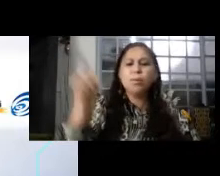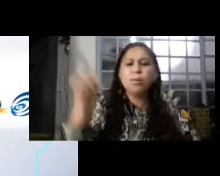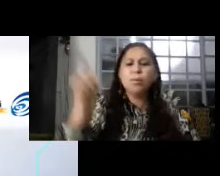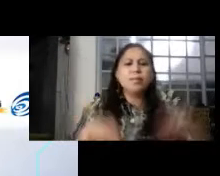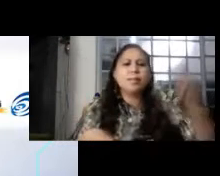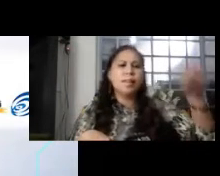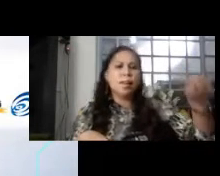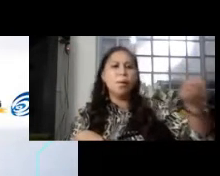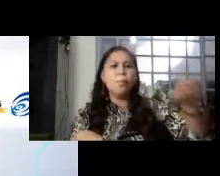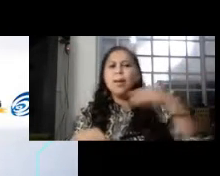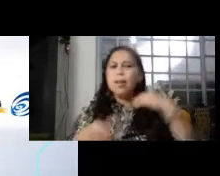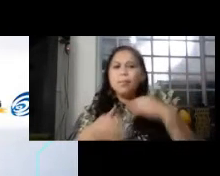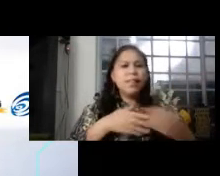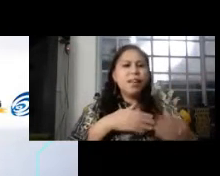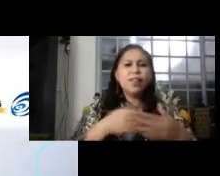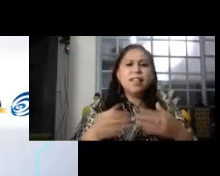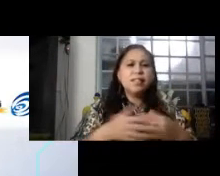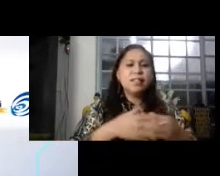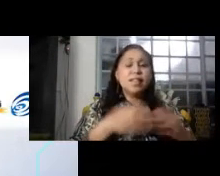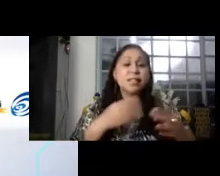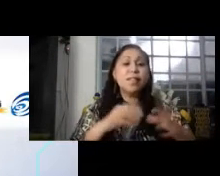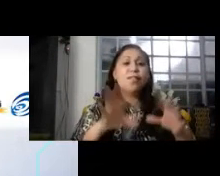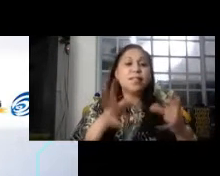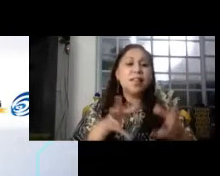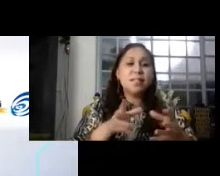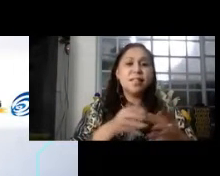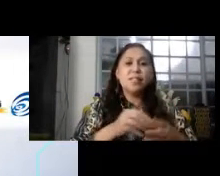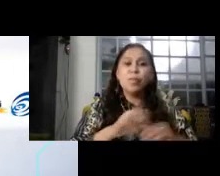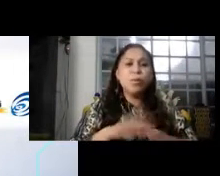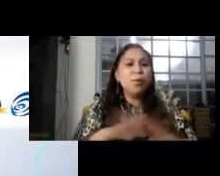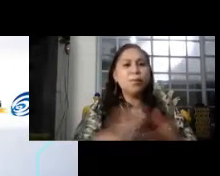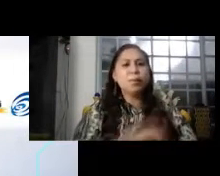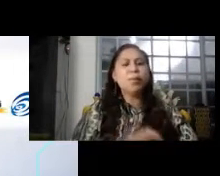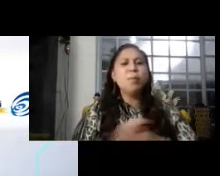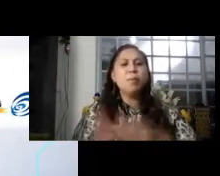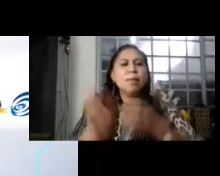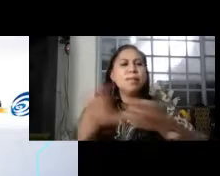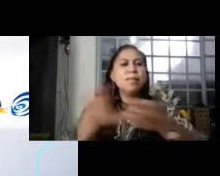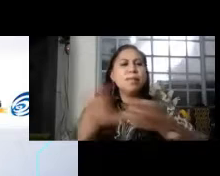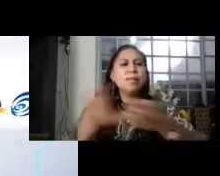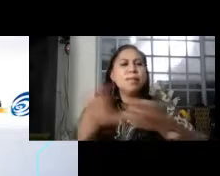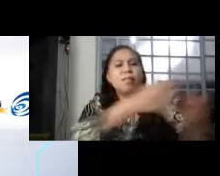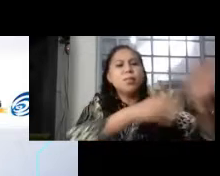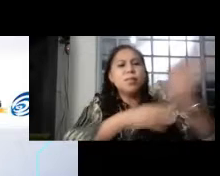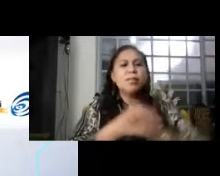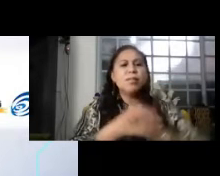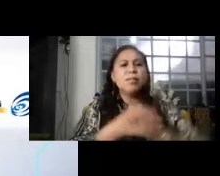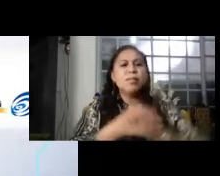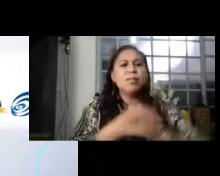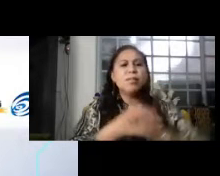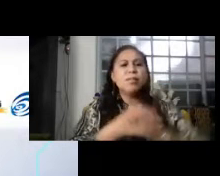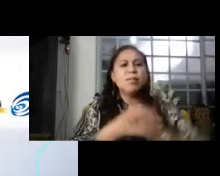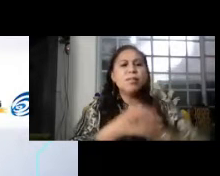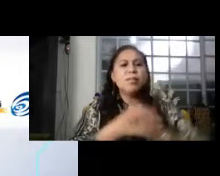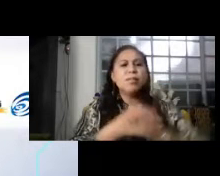luz, isso aqui é copo. Ninguém faz isso, né? Se fizesse, ficou doido, pegou o bebê e saiu mostrando tudo,